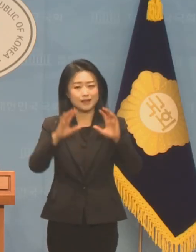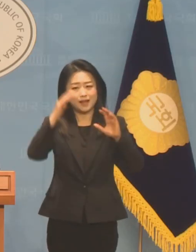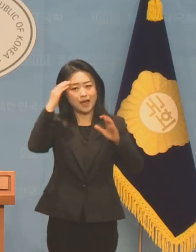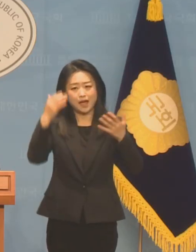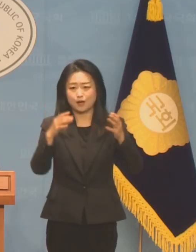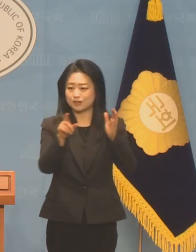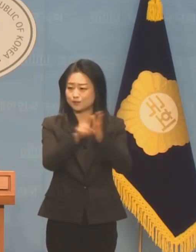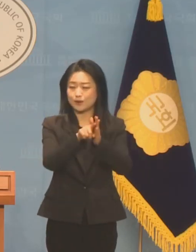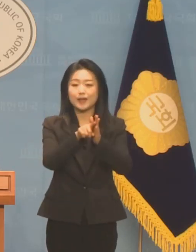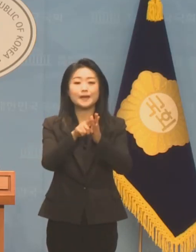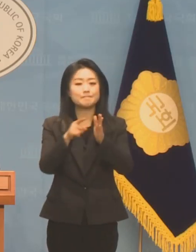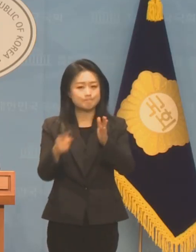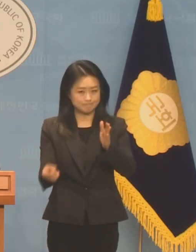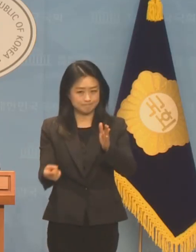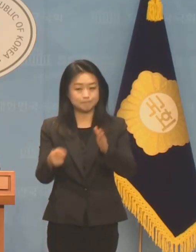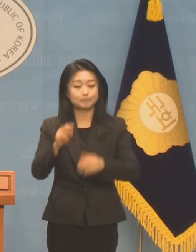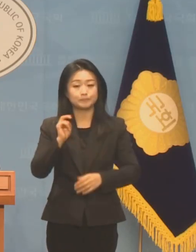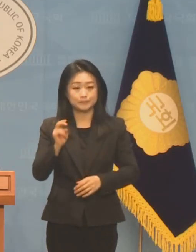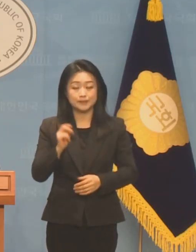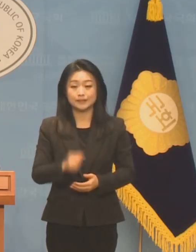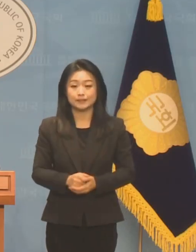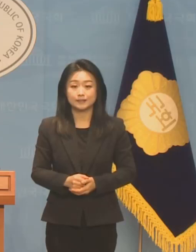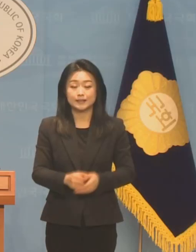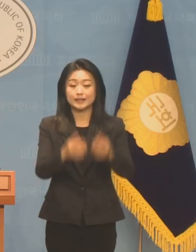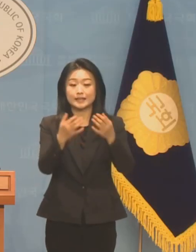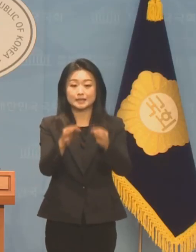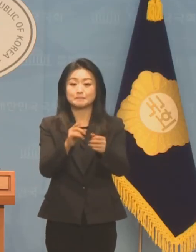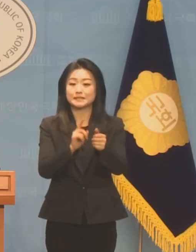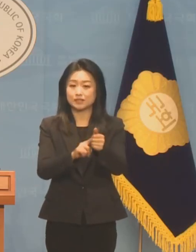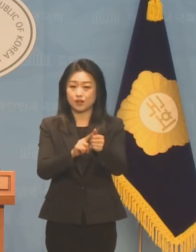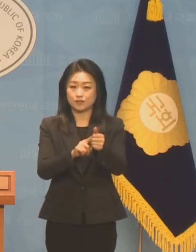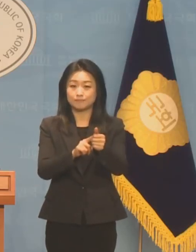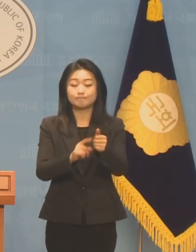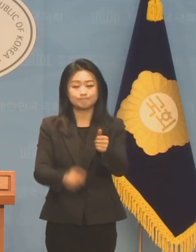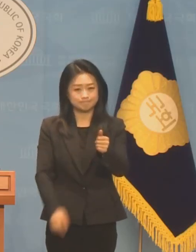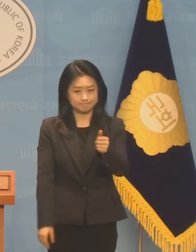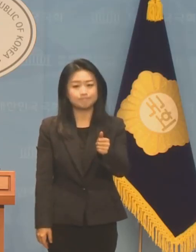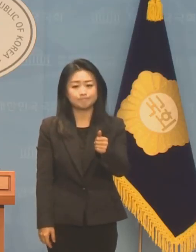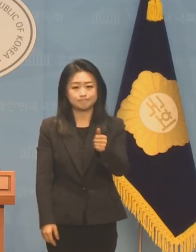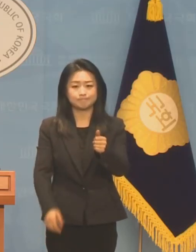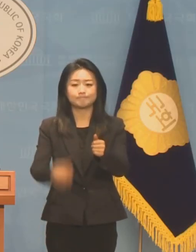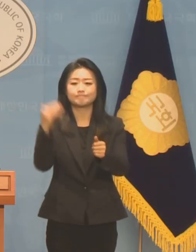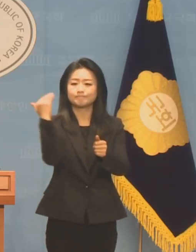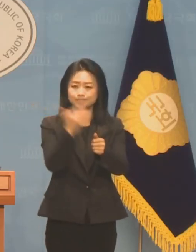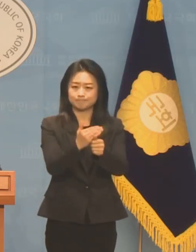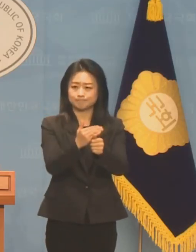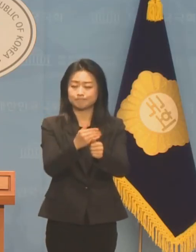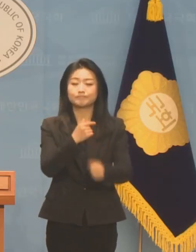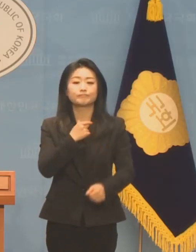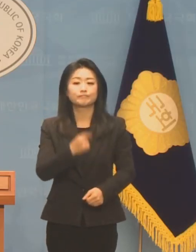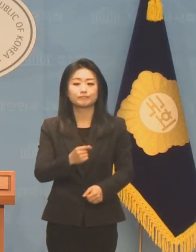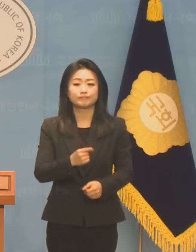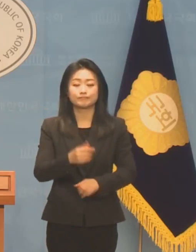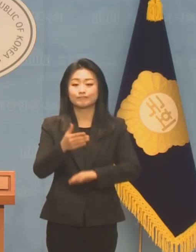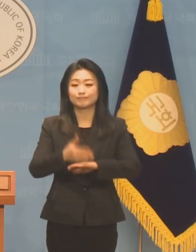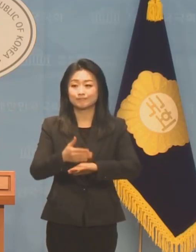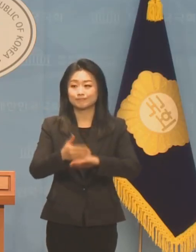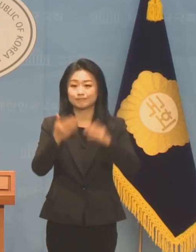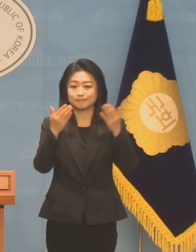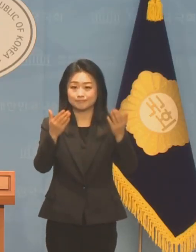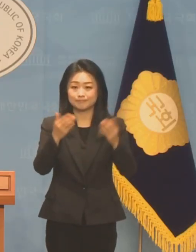신뢰까지 떨어뜨리는 일입니다. 김민전 의원을 반드시 제명하겠습니다.